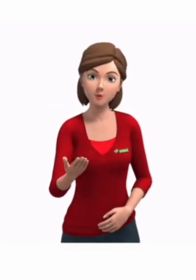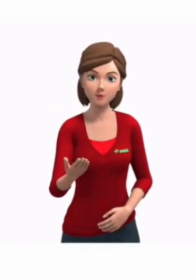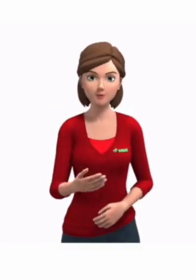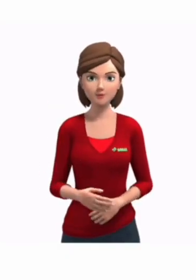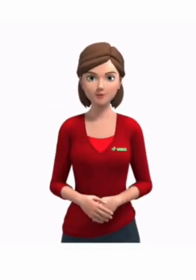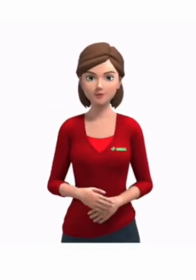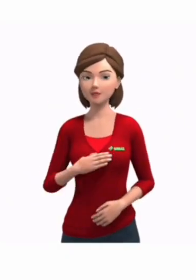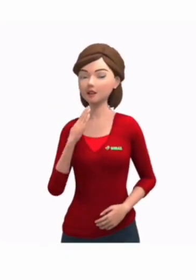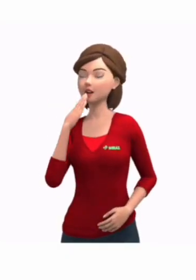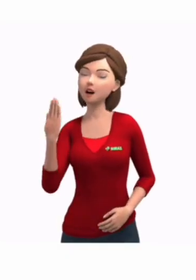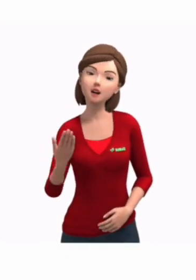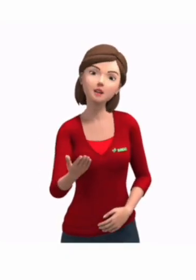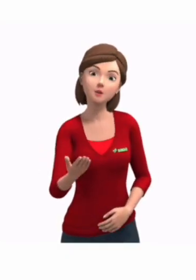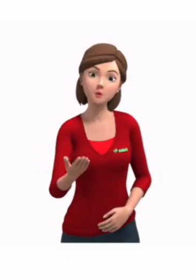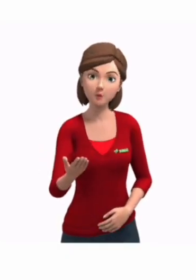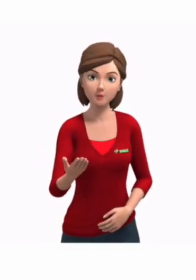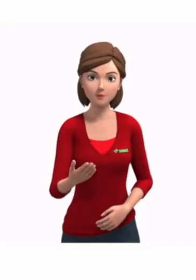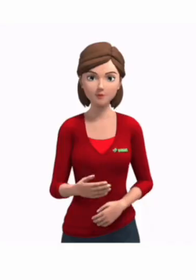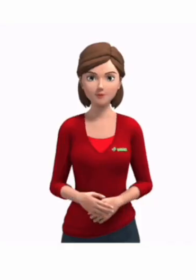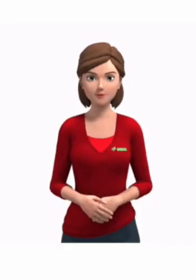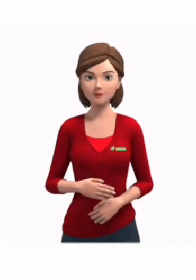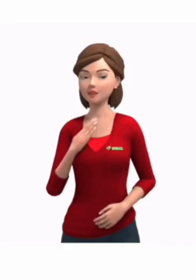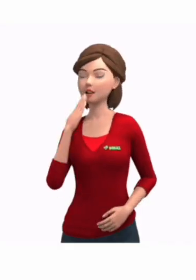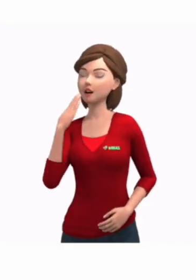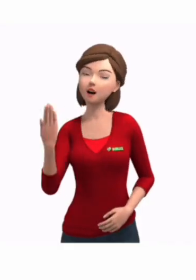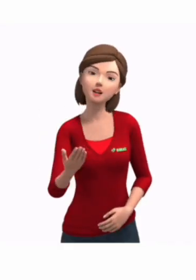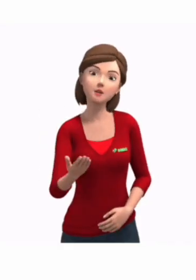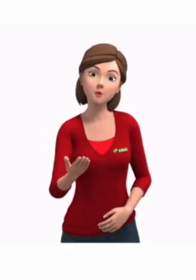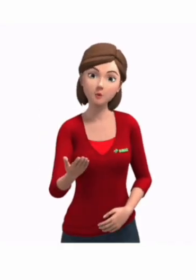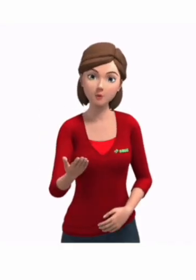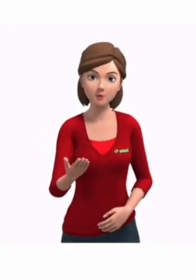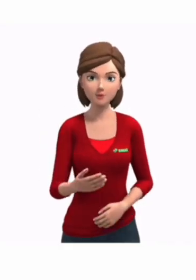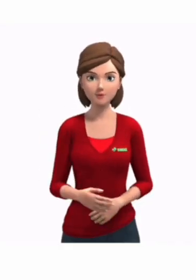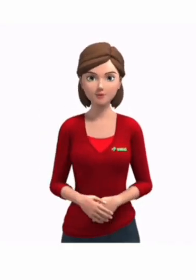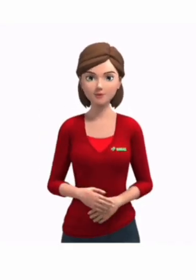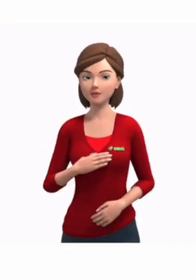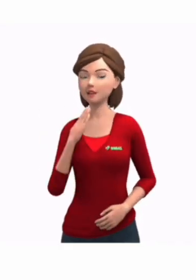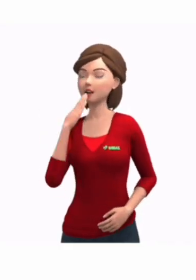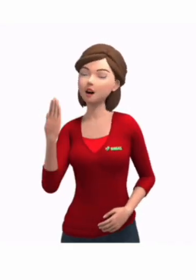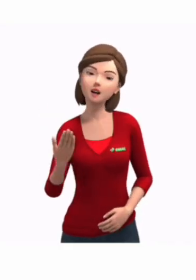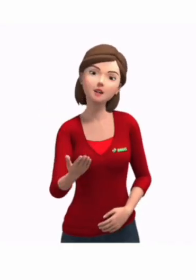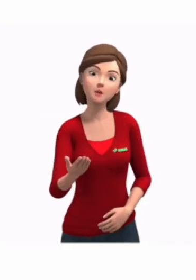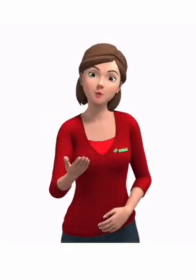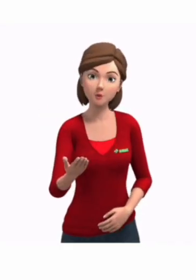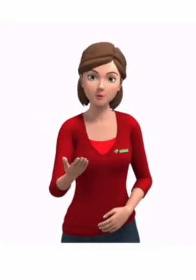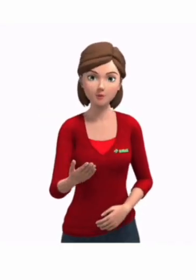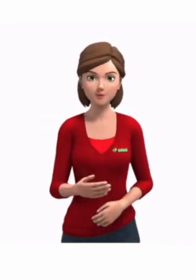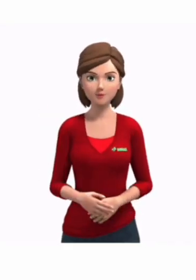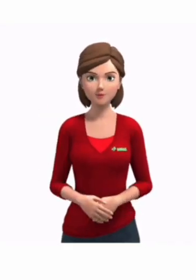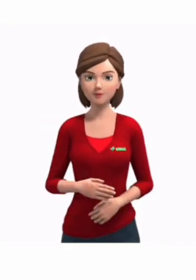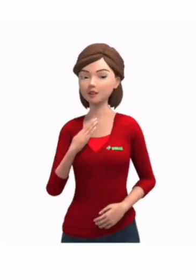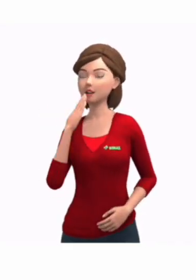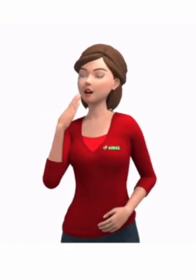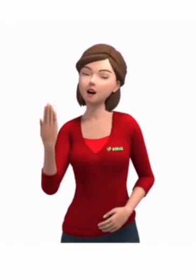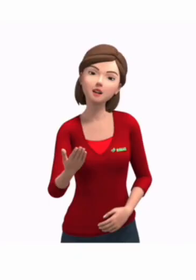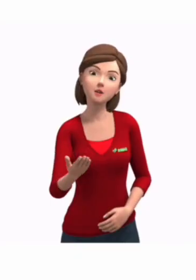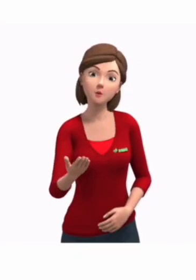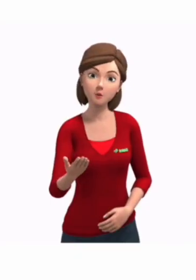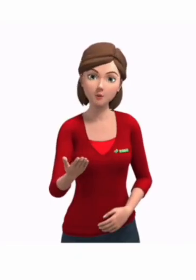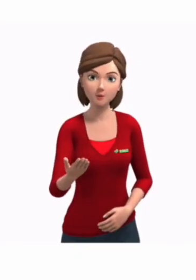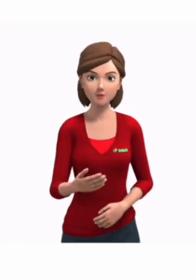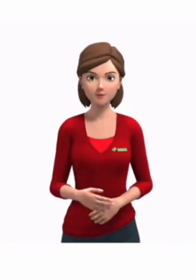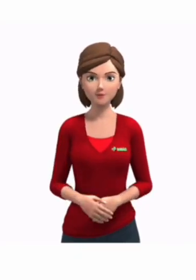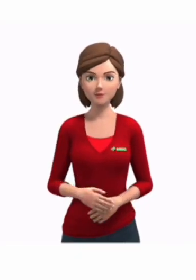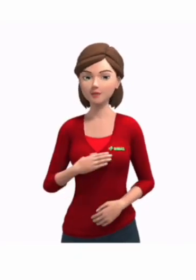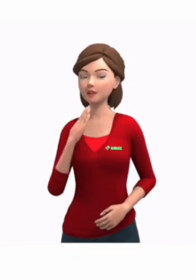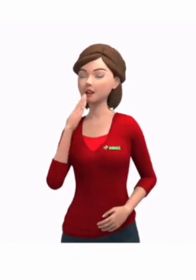aident les personnes handicapées au quotidien. Vraiment, c'est l'intelligence artificielle aujourd'hui est vraiment